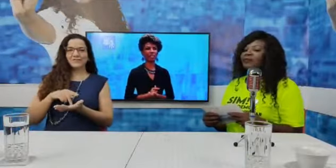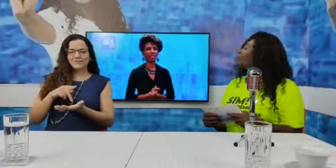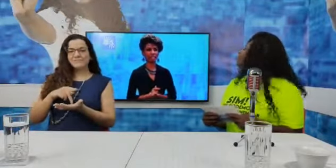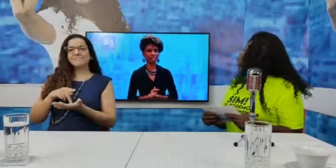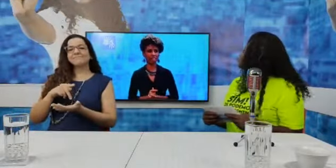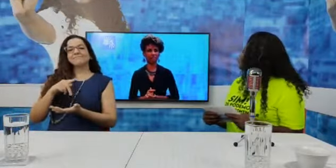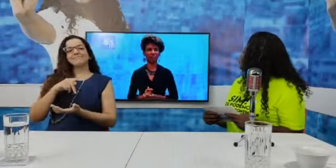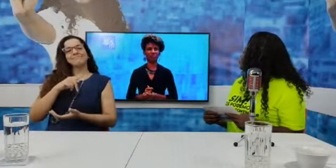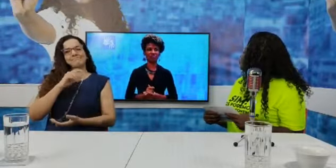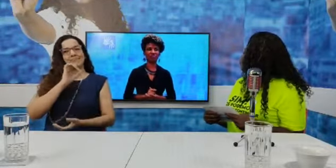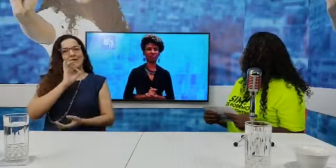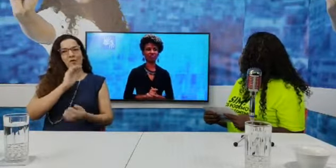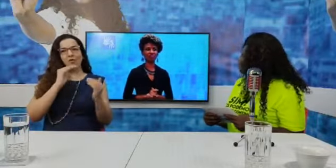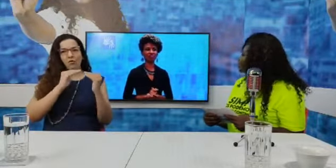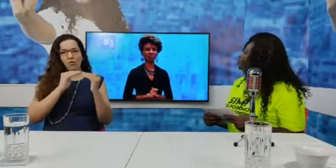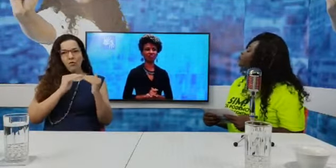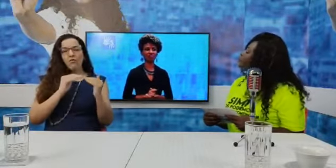Verdade.